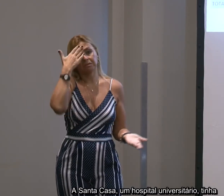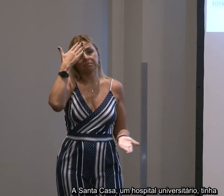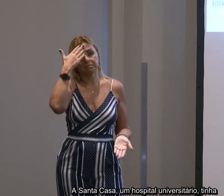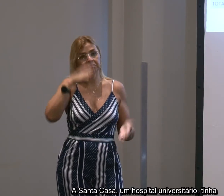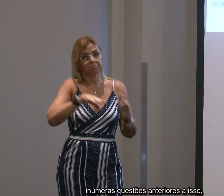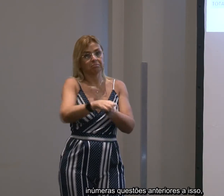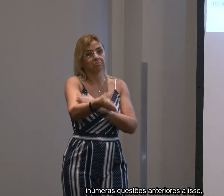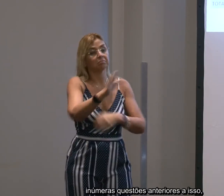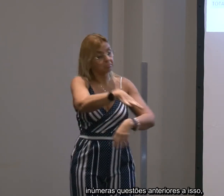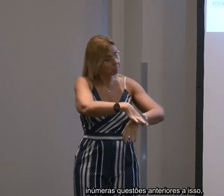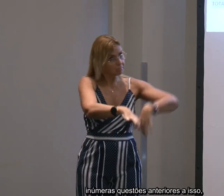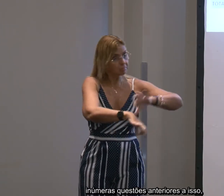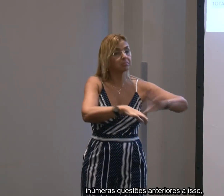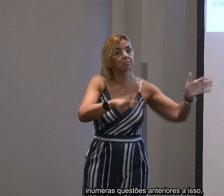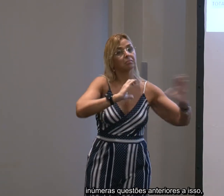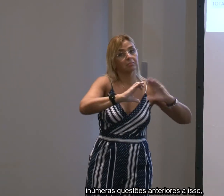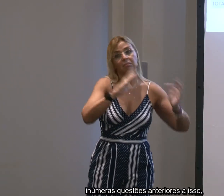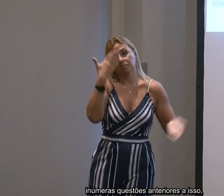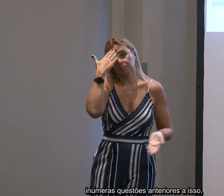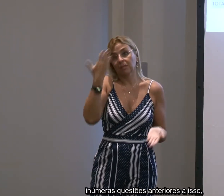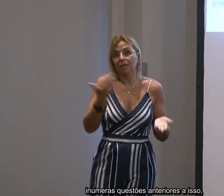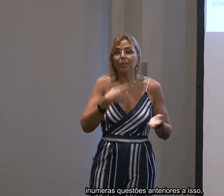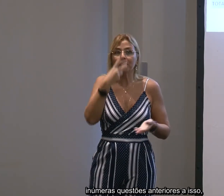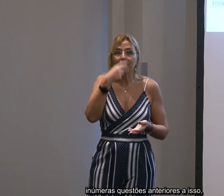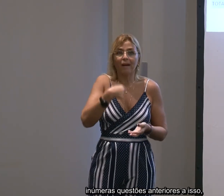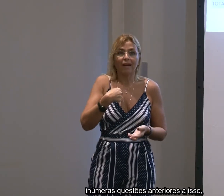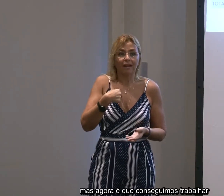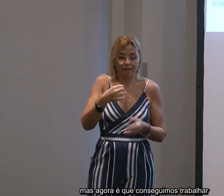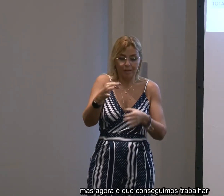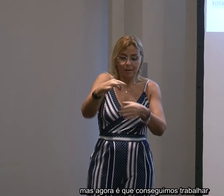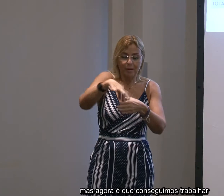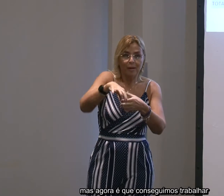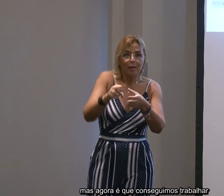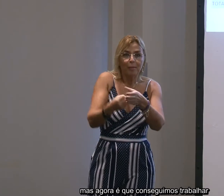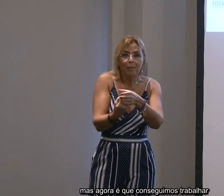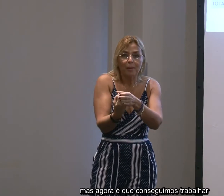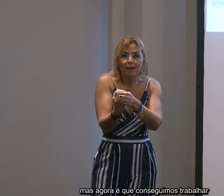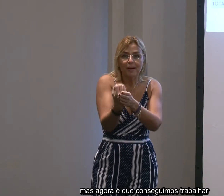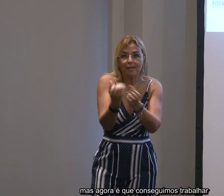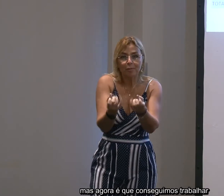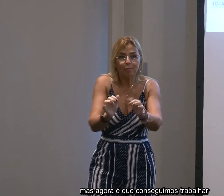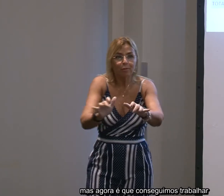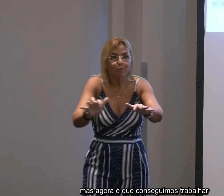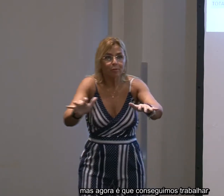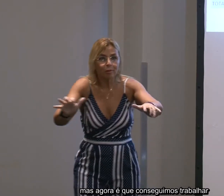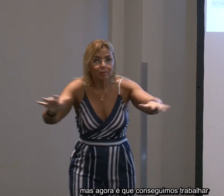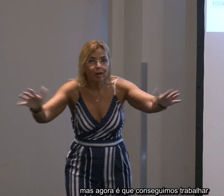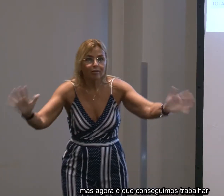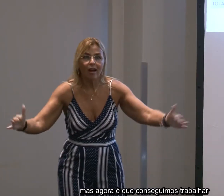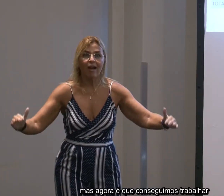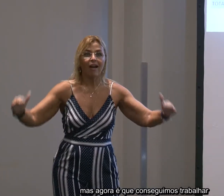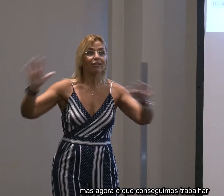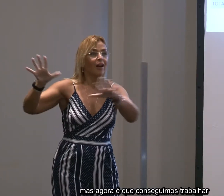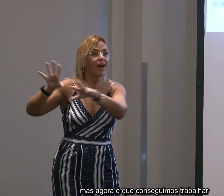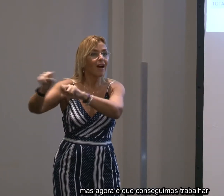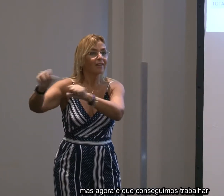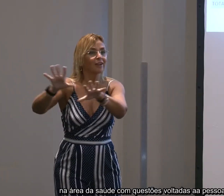tinha inúmeras questões anteriores a isso, mas agora é que a gente consegue trabalhar